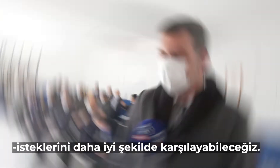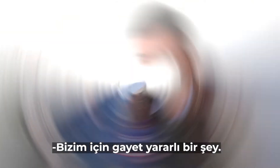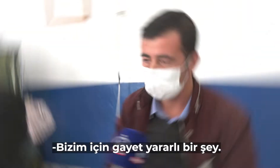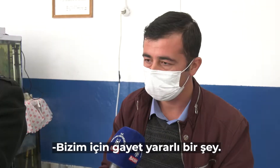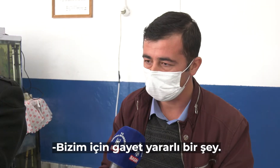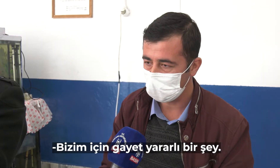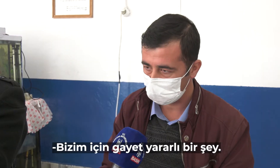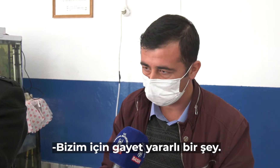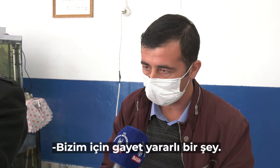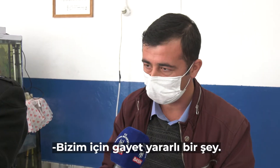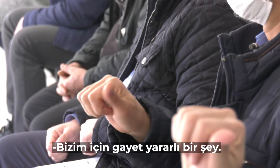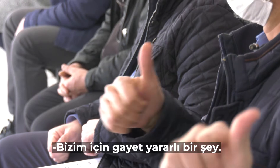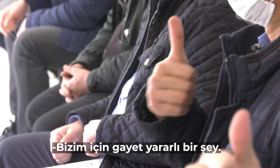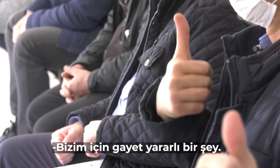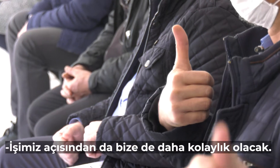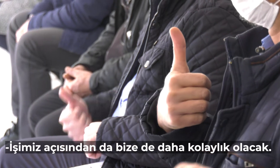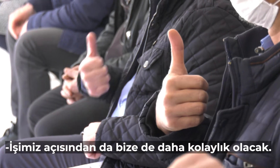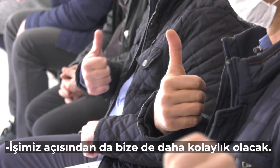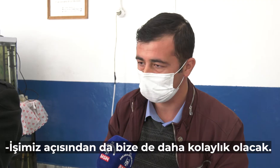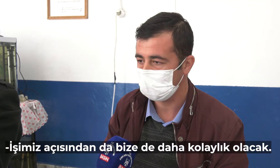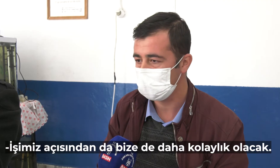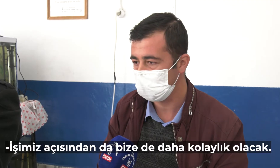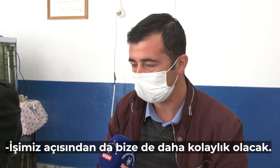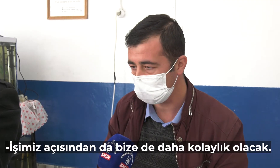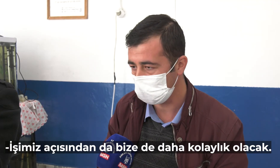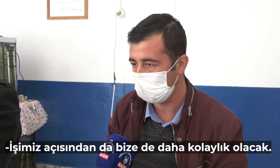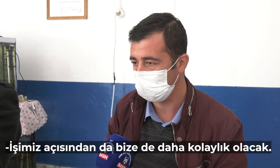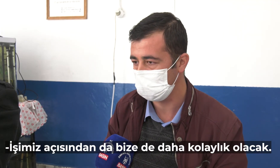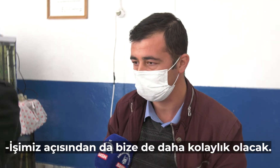Bizim için gayet yararlı bir şey. İşimiz açısından da bize de daha kolaylık olacak.